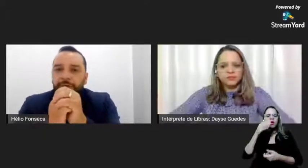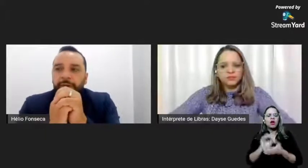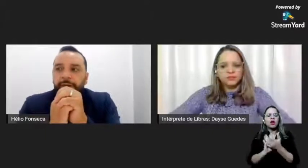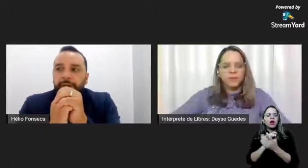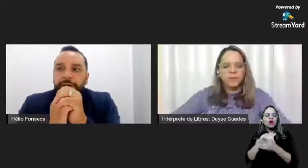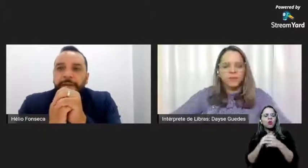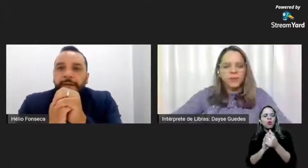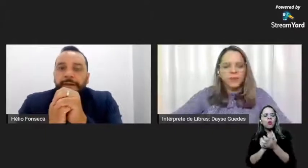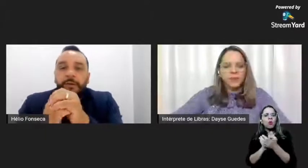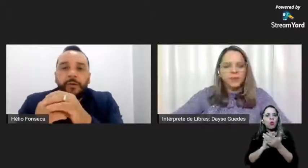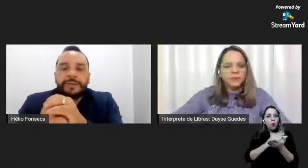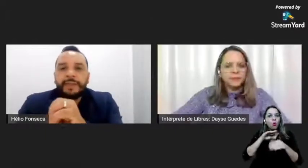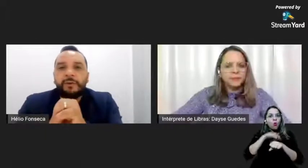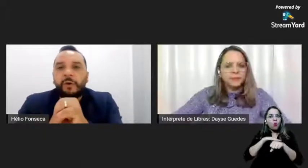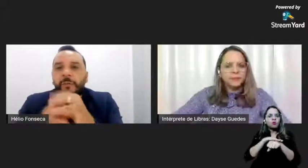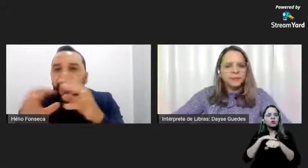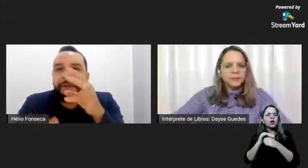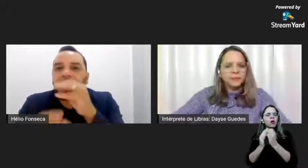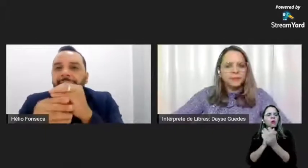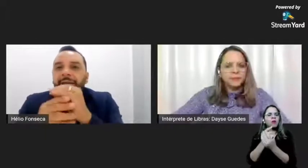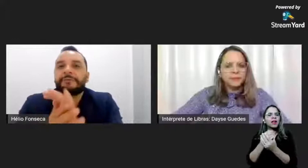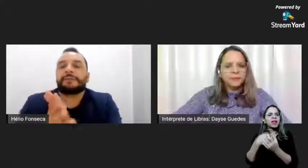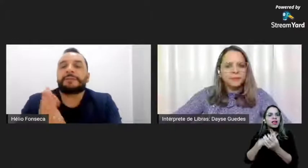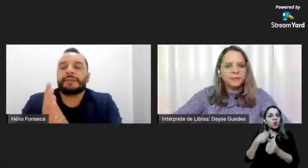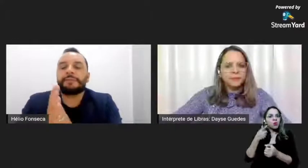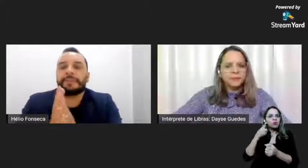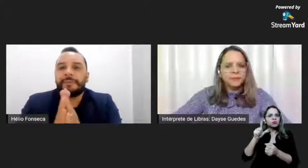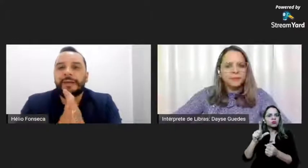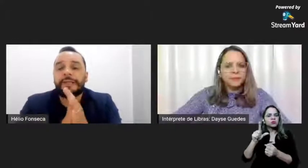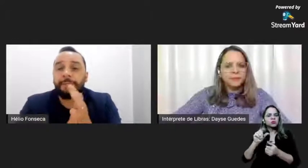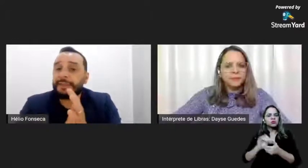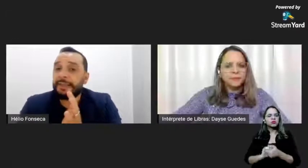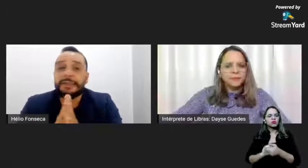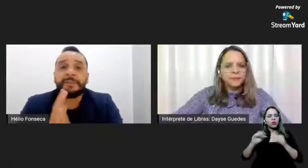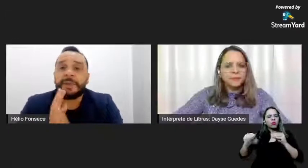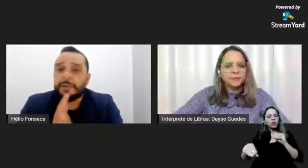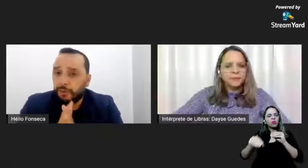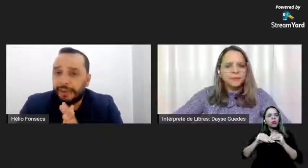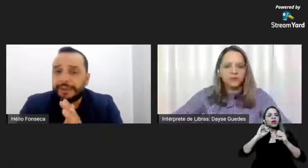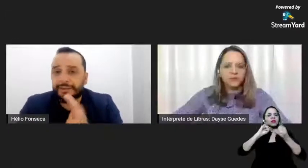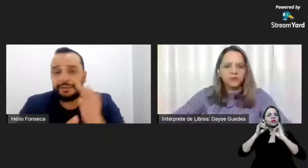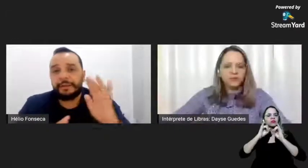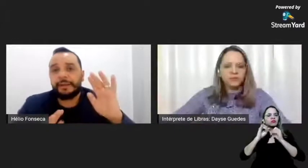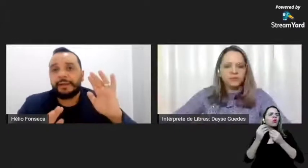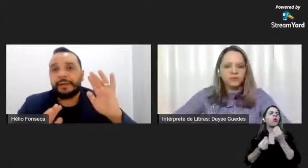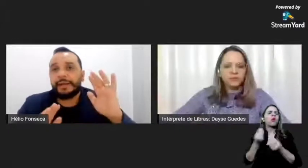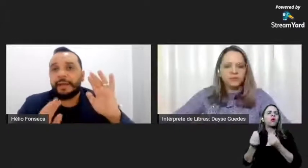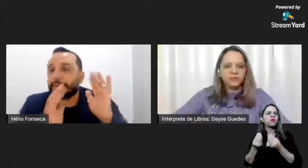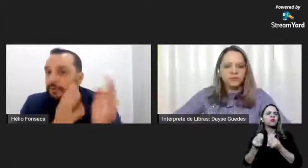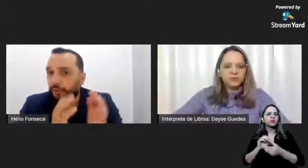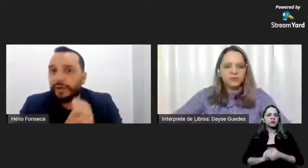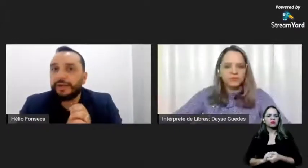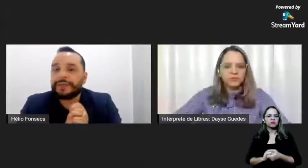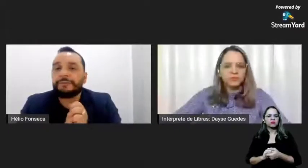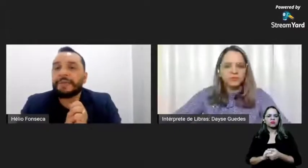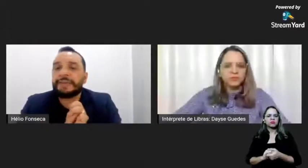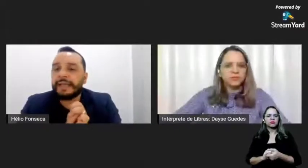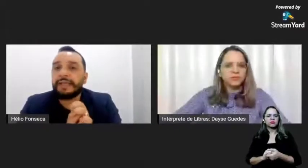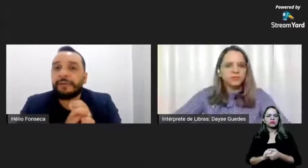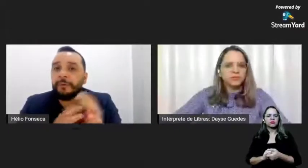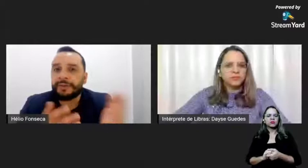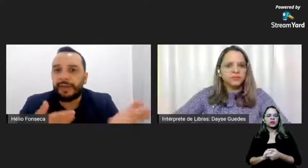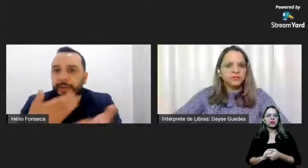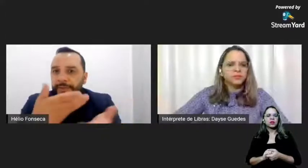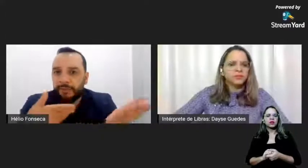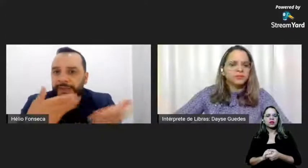da pessoa, eu consigo complementar a informação de que maneira? Passando as expressões que a pessoa está